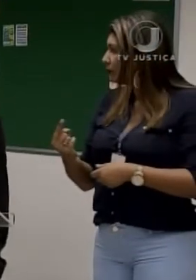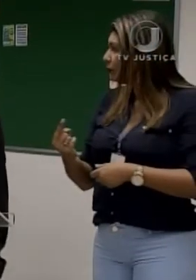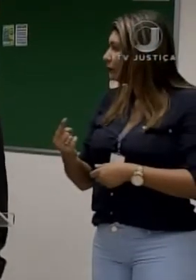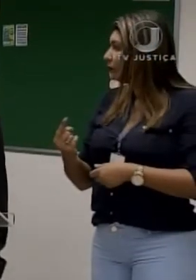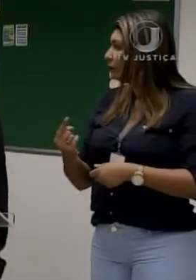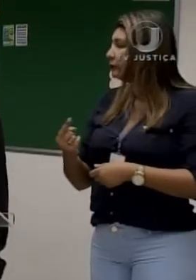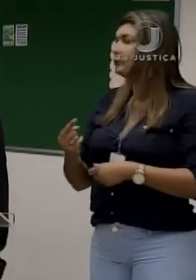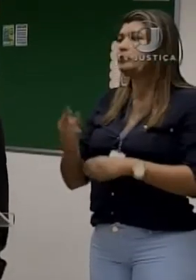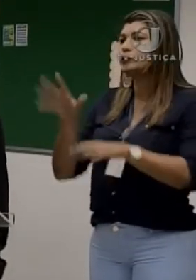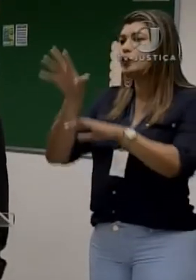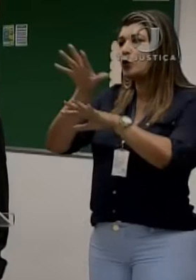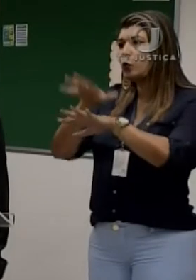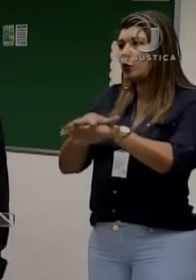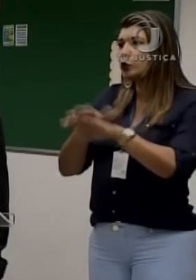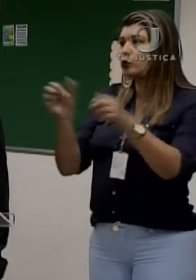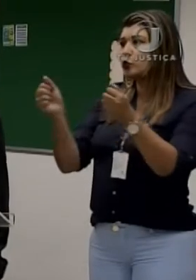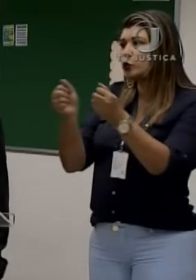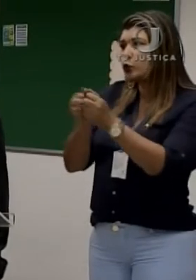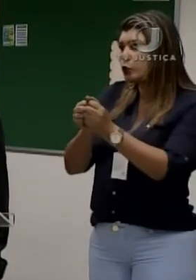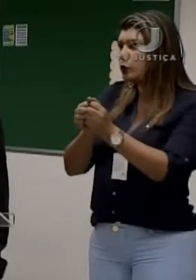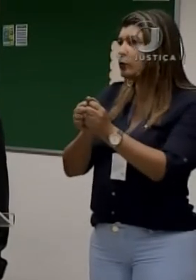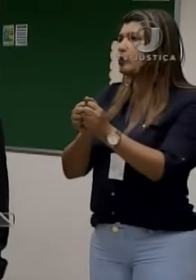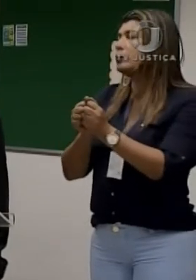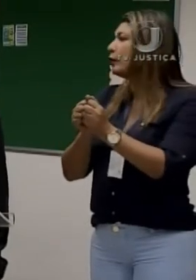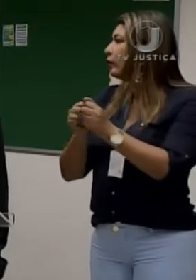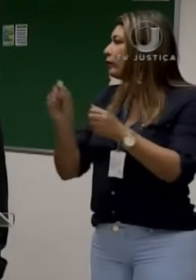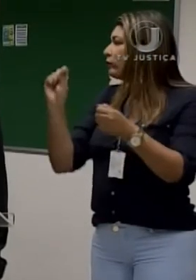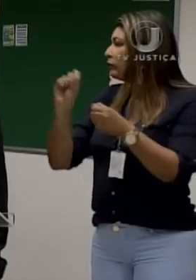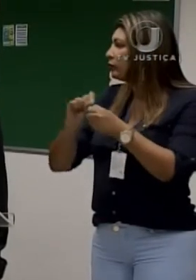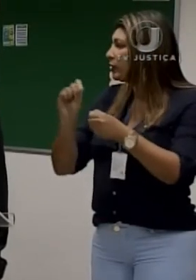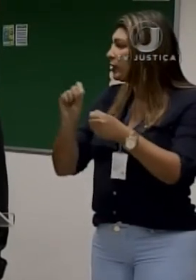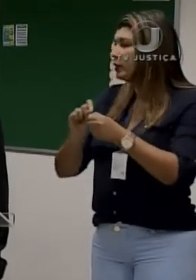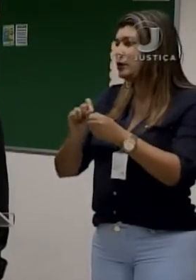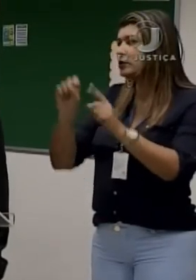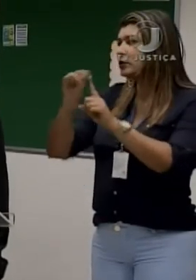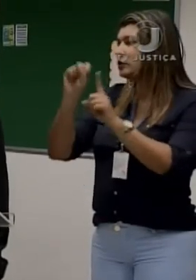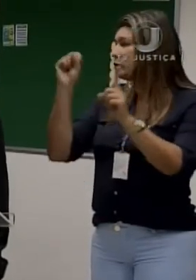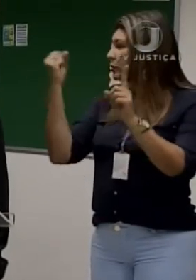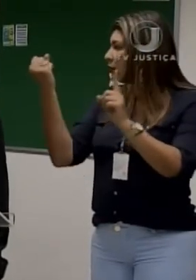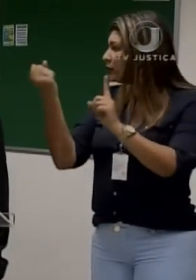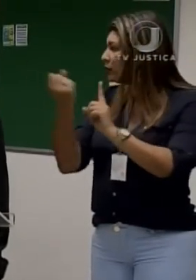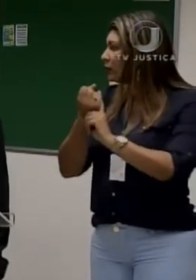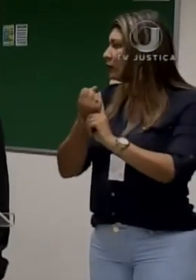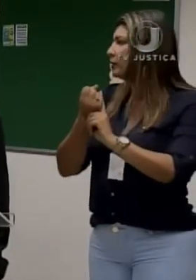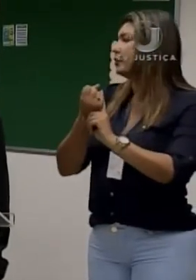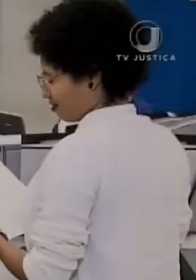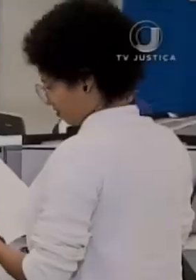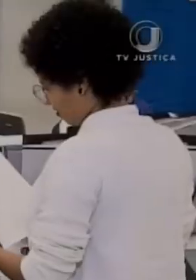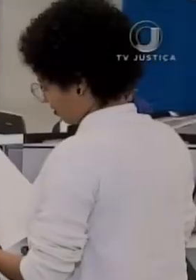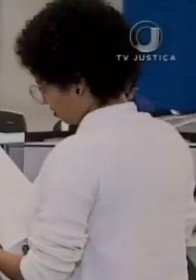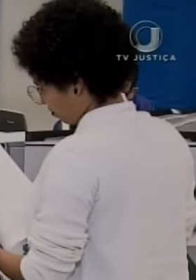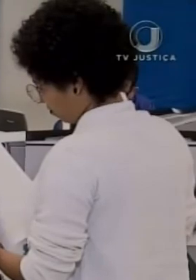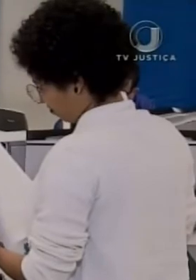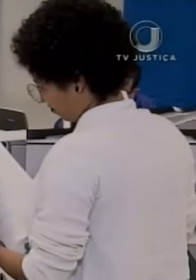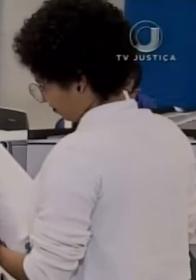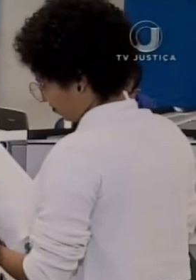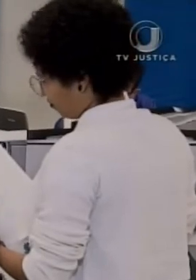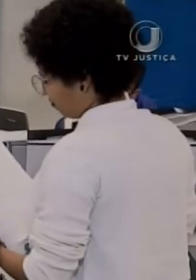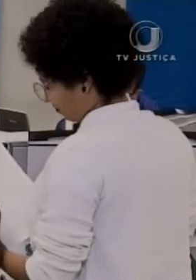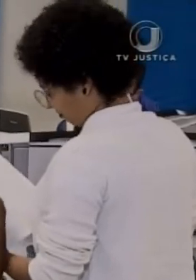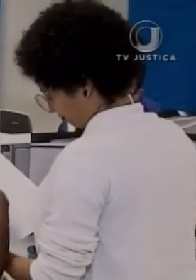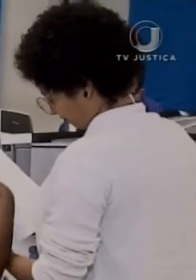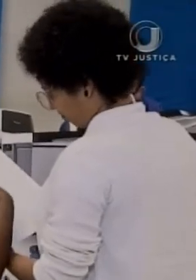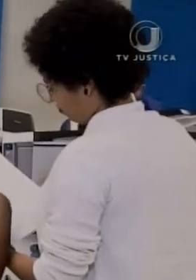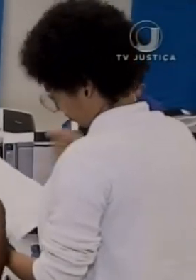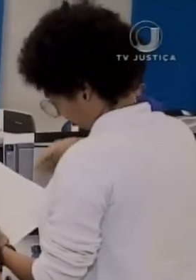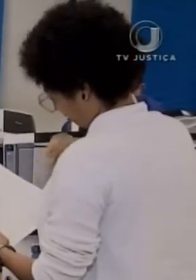isoladamente e em conjunto, que proporcionam a paz social com a resolução dos litígios. Os deficientes